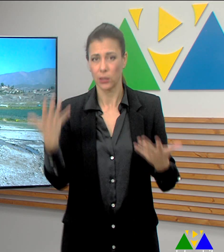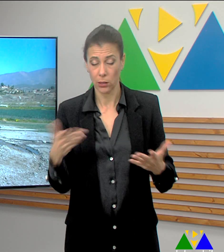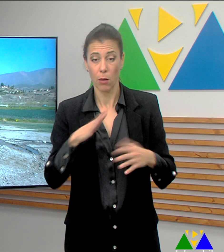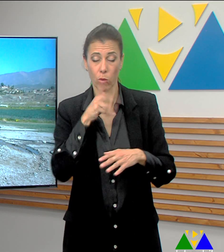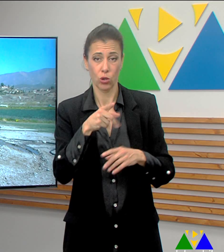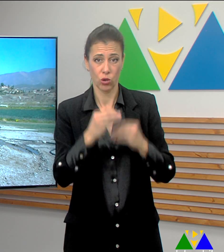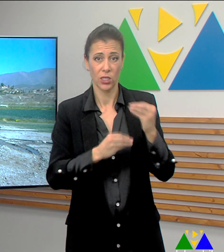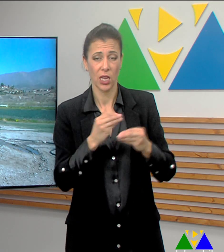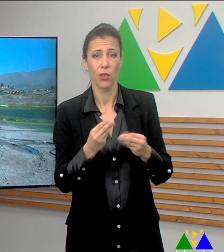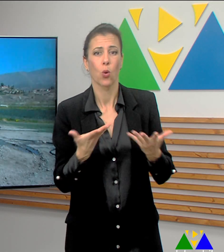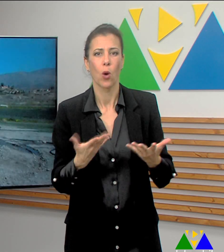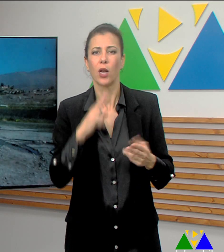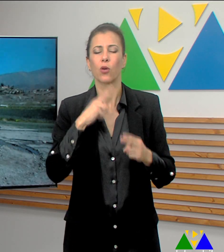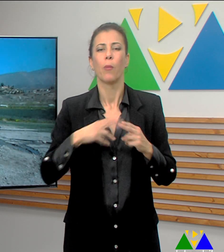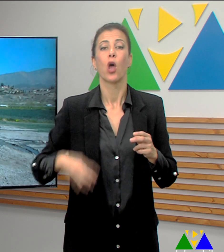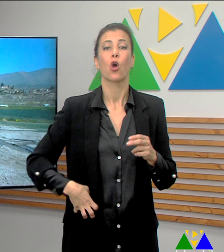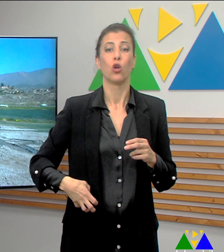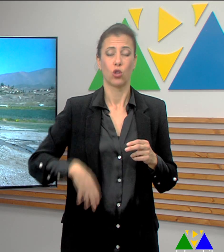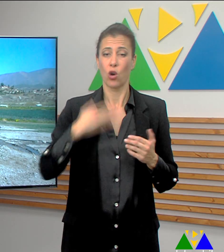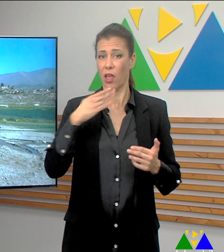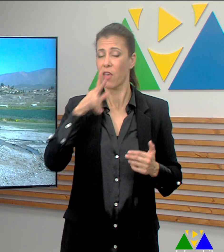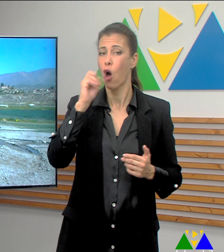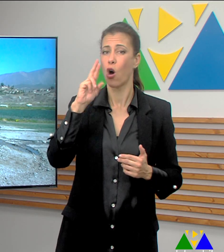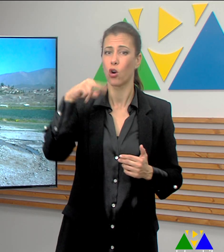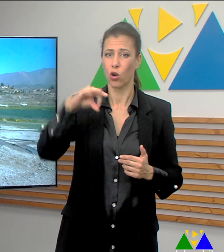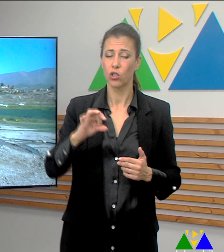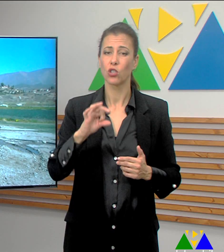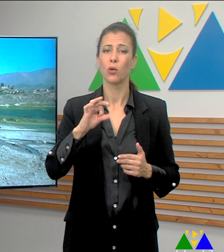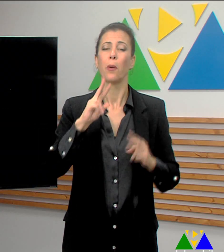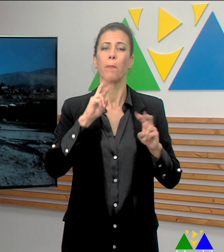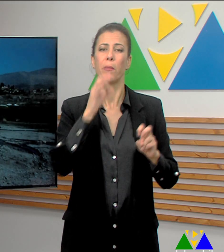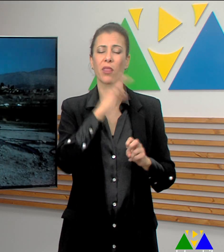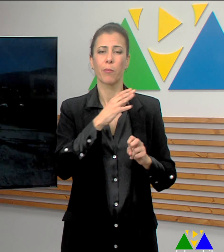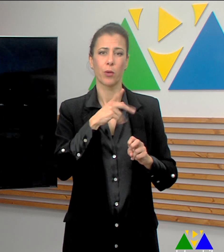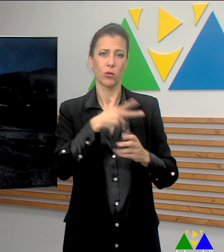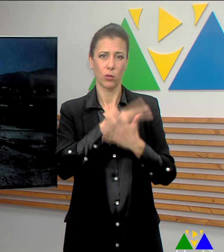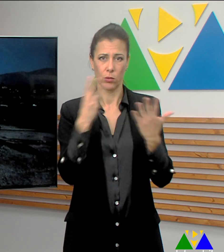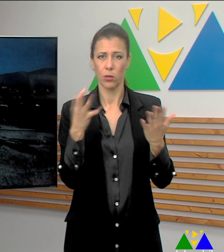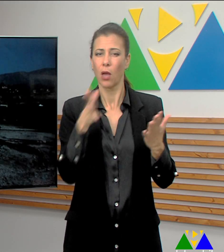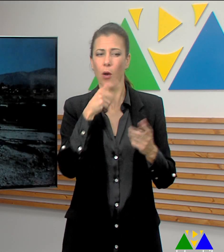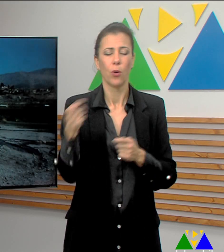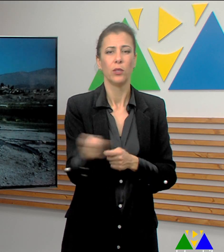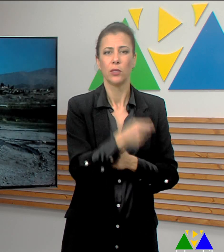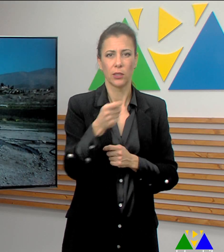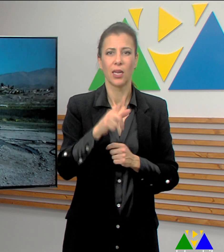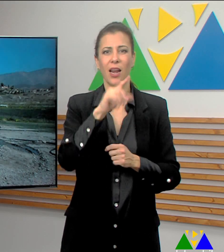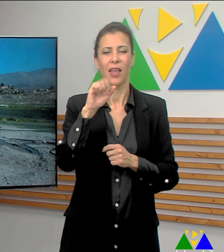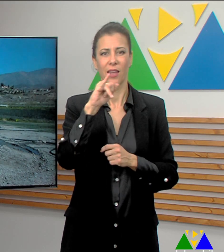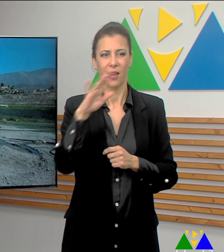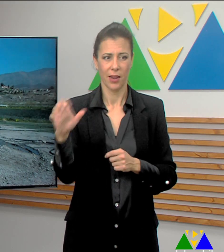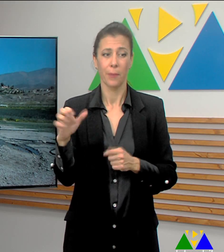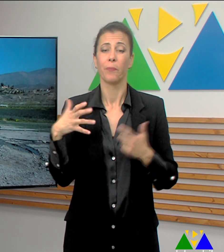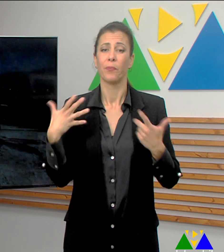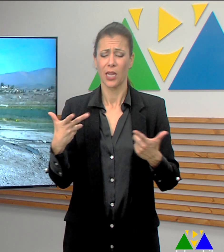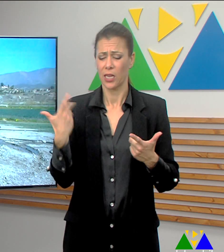hizo, el conde de Borno la hizo a principios del siglo XVIII, es regar el pago del Deire, que lo